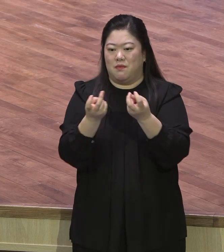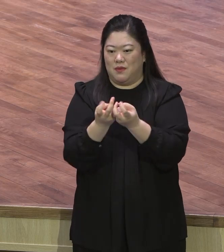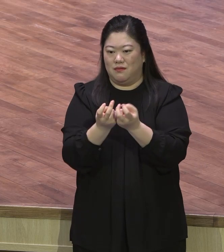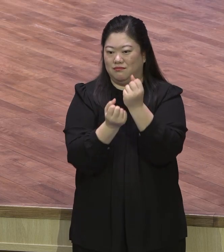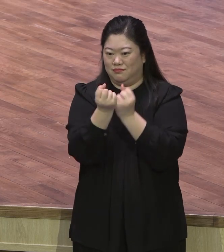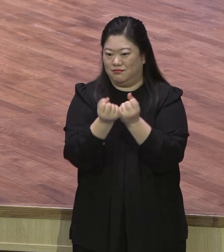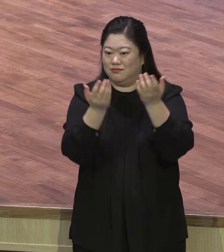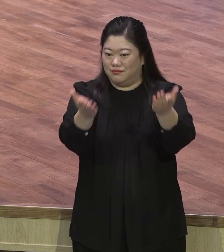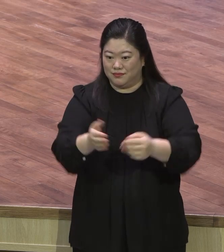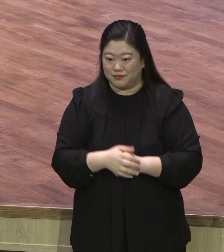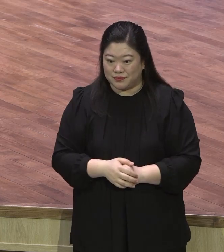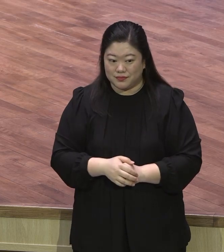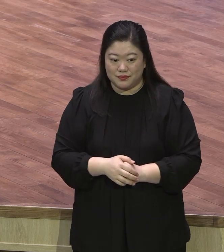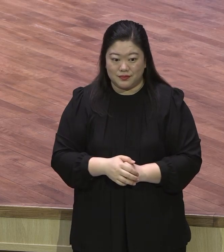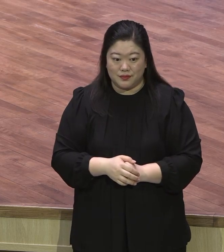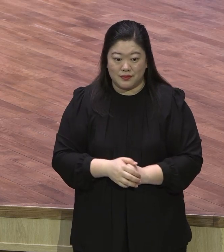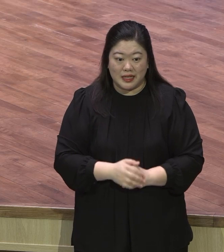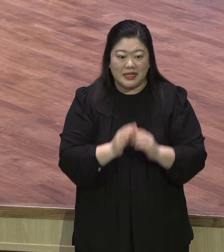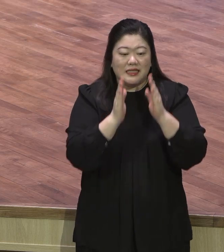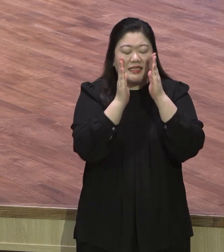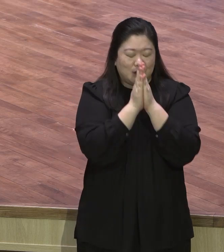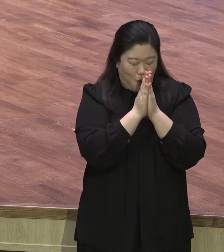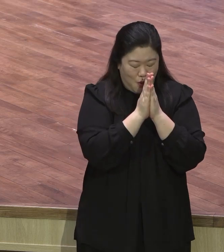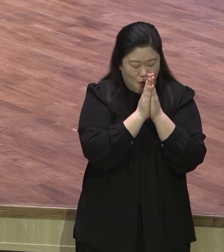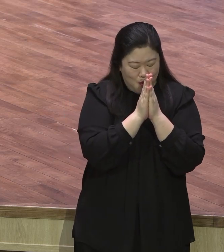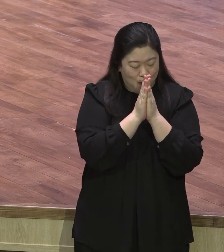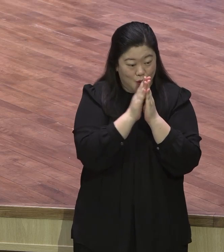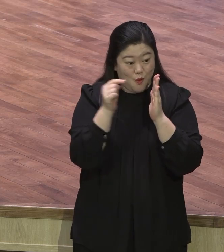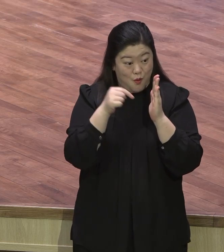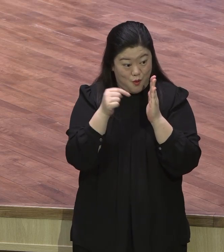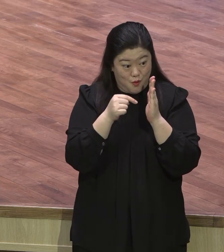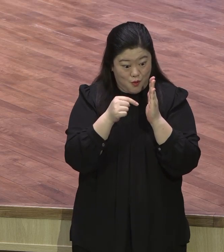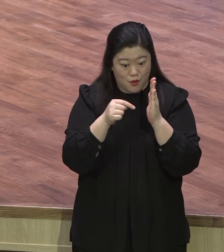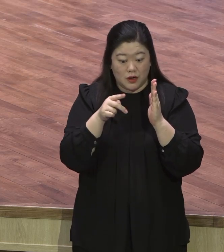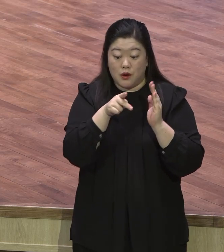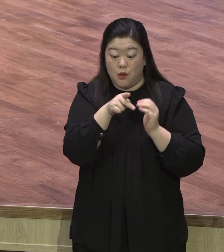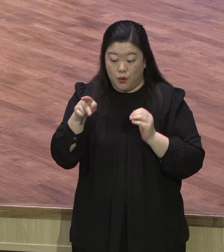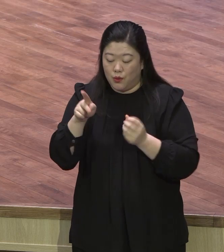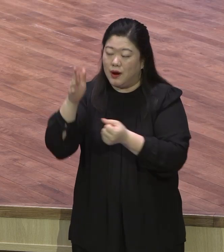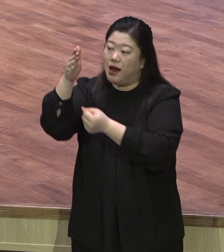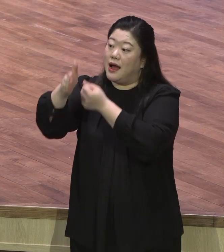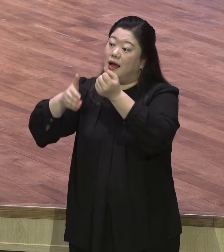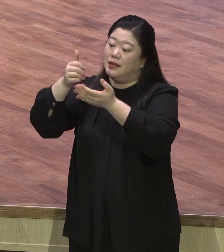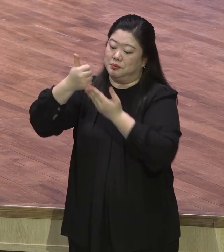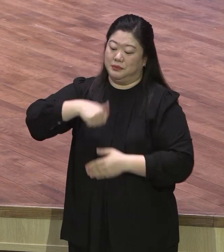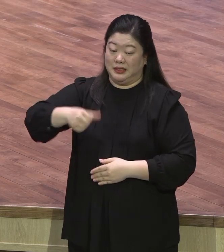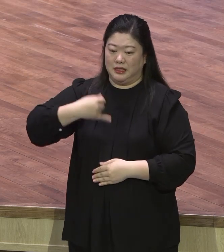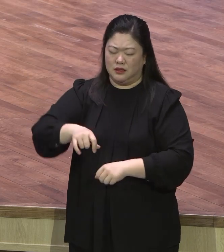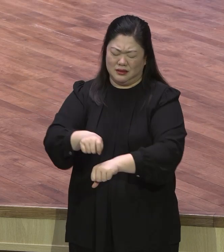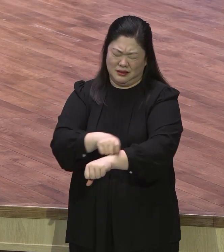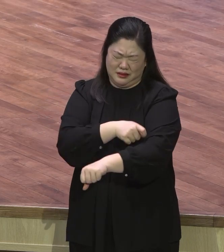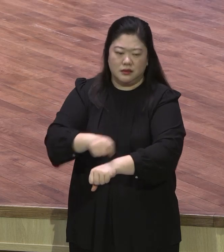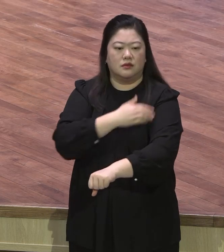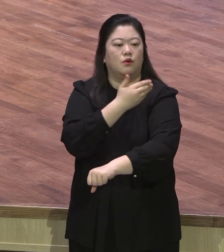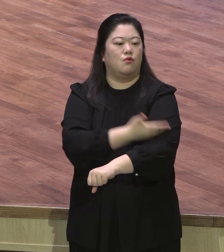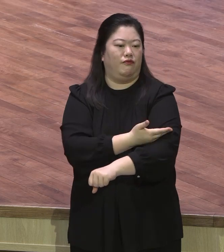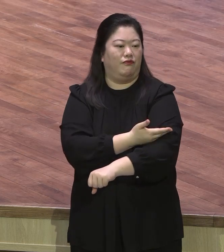기도는 하나님의 장이 된 자들의 특권 중에 특권이다.